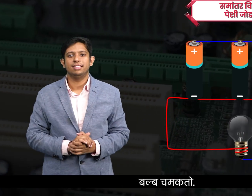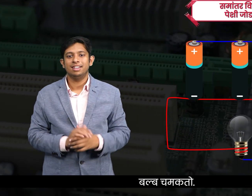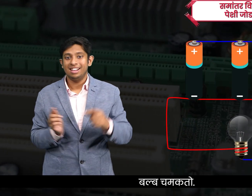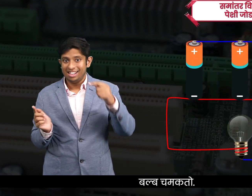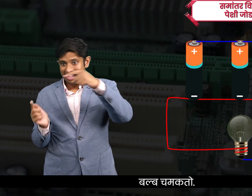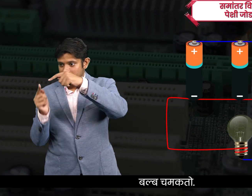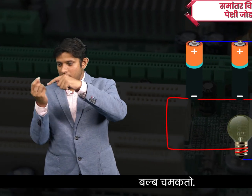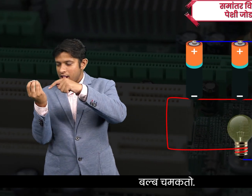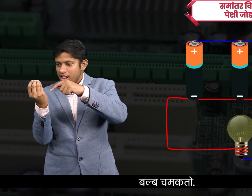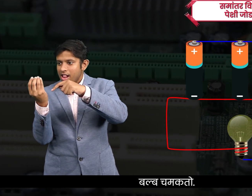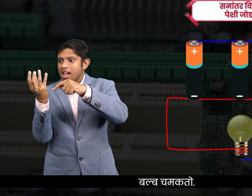बल्ब चमकतो.